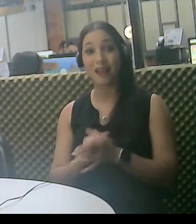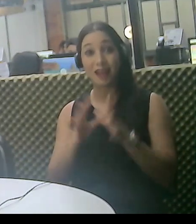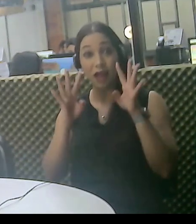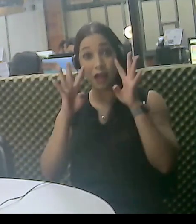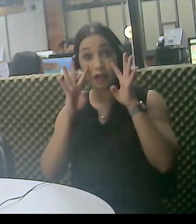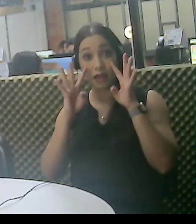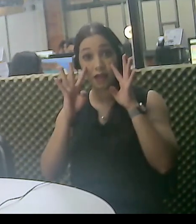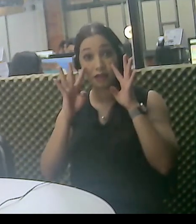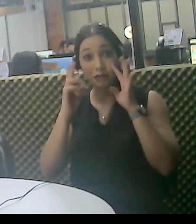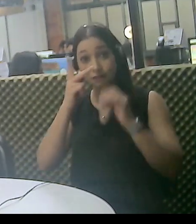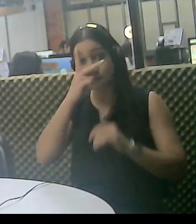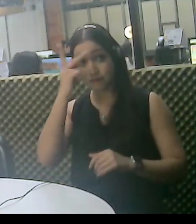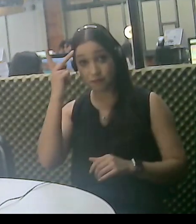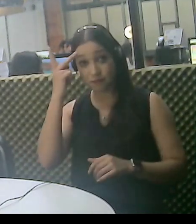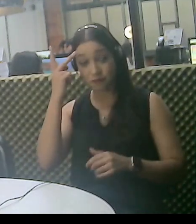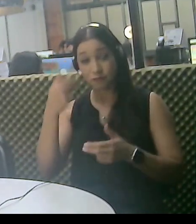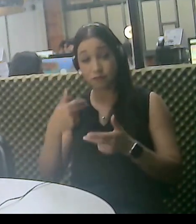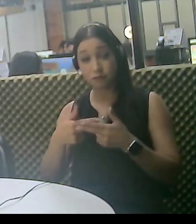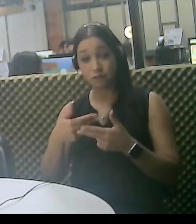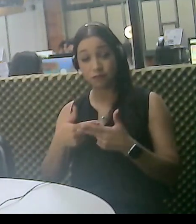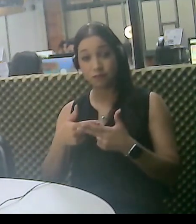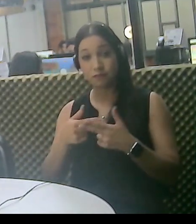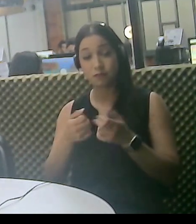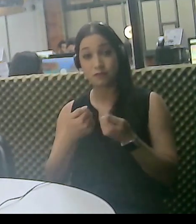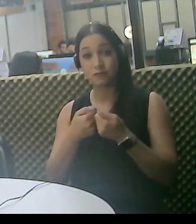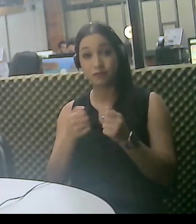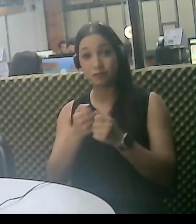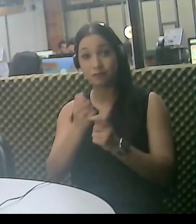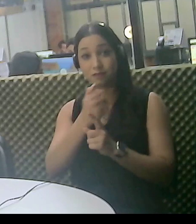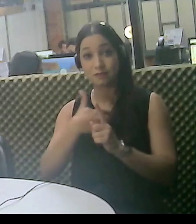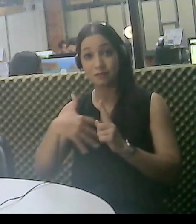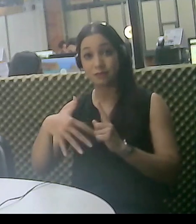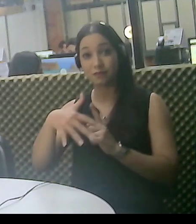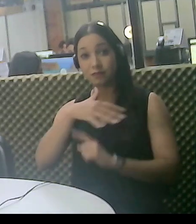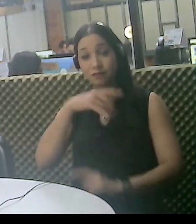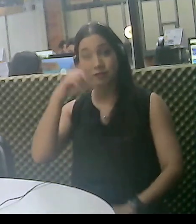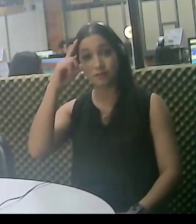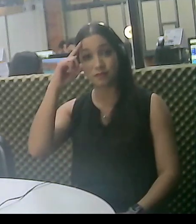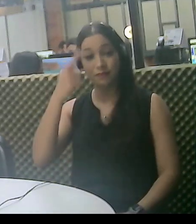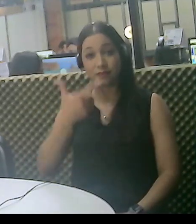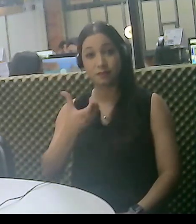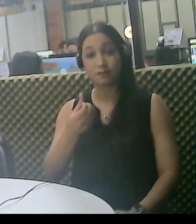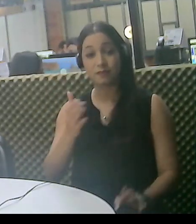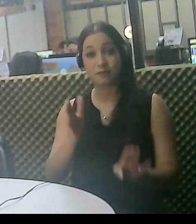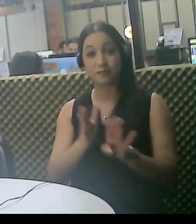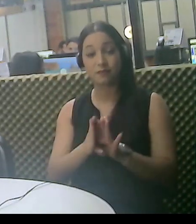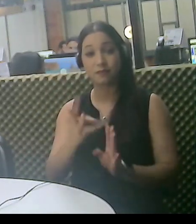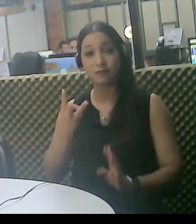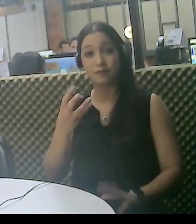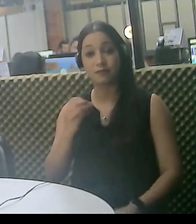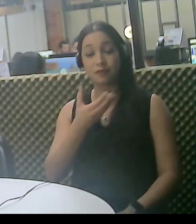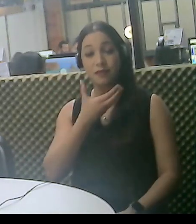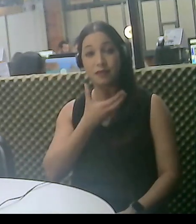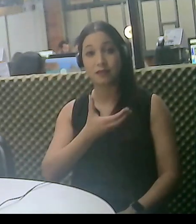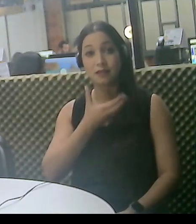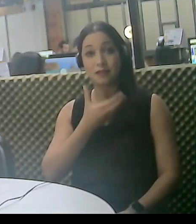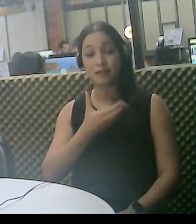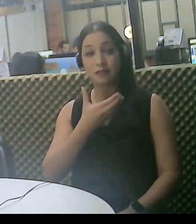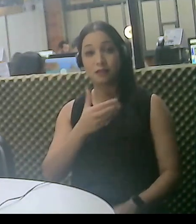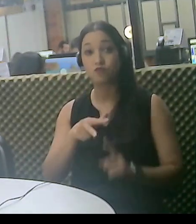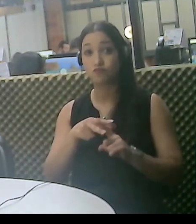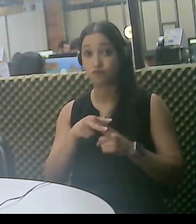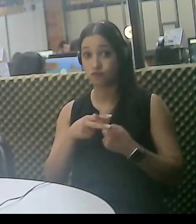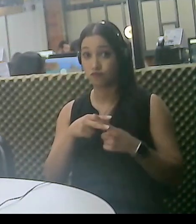Atenção, usuários do Busão Social! Na próxima semana, entre os dias 26 e 30 de dezembro, o Busão Social estará em